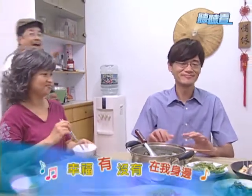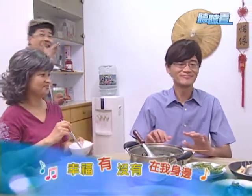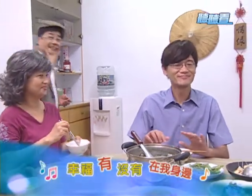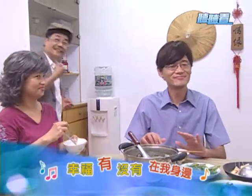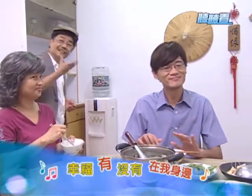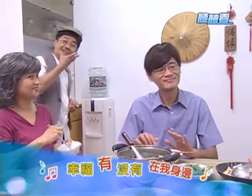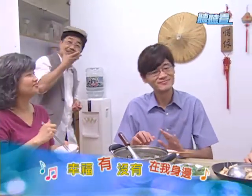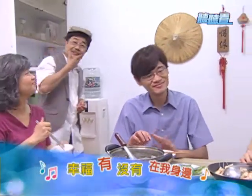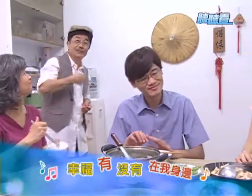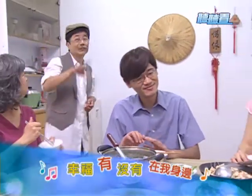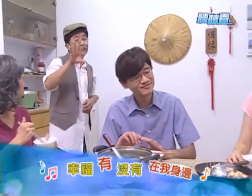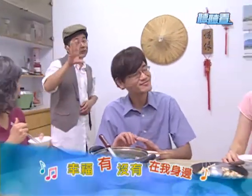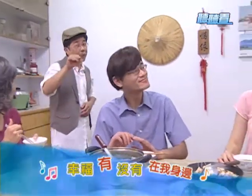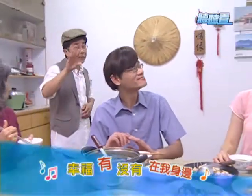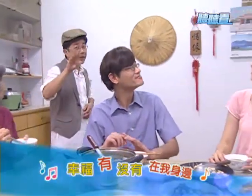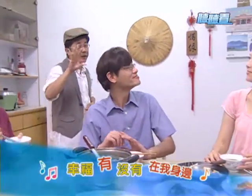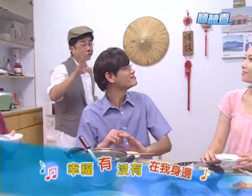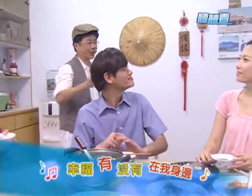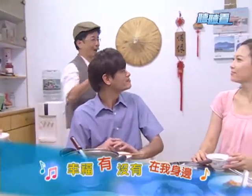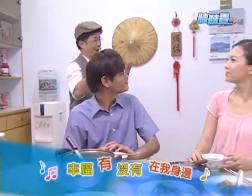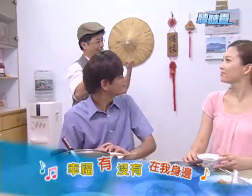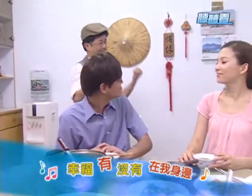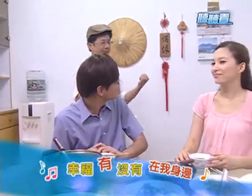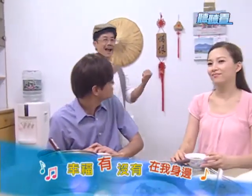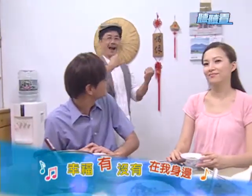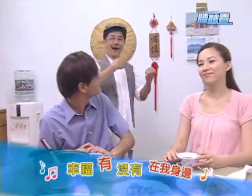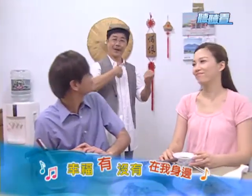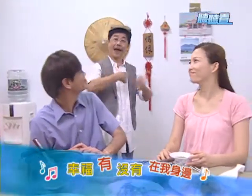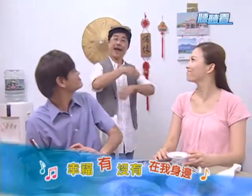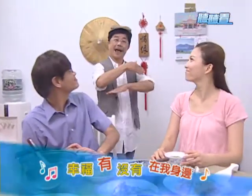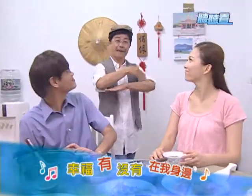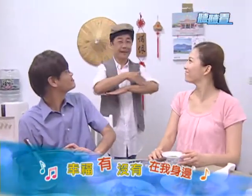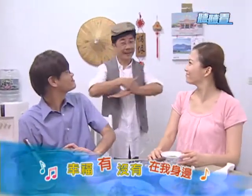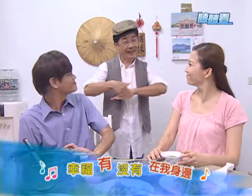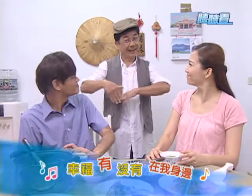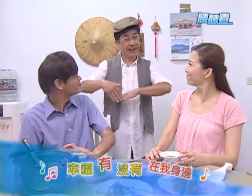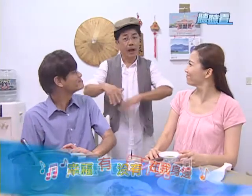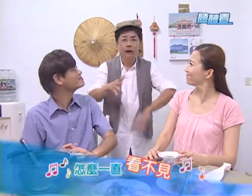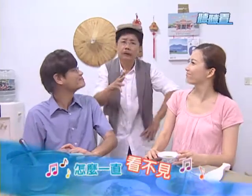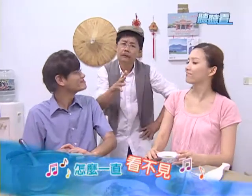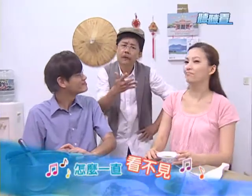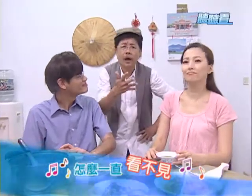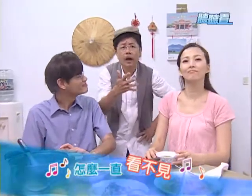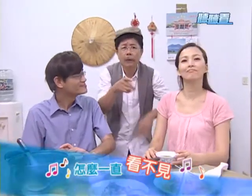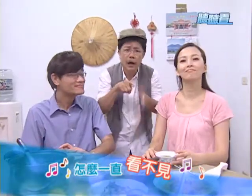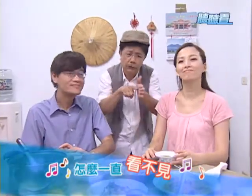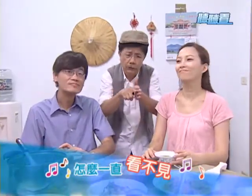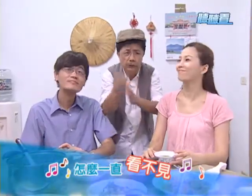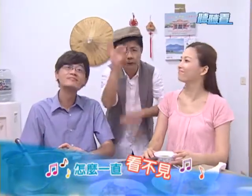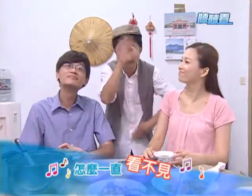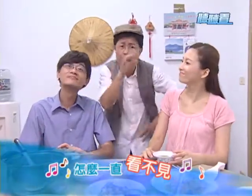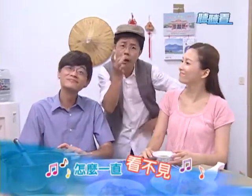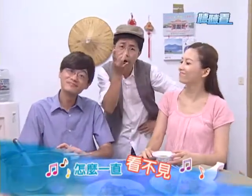哎，幸福有没有在我身边？怎么一直看